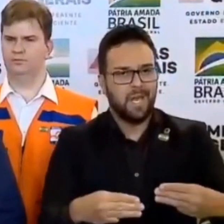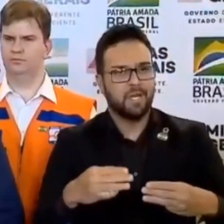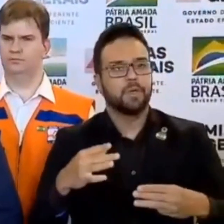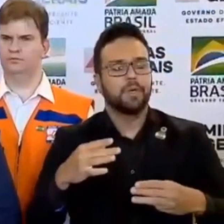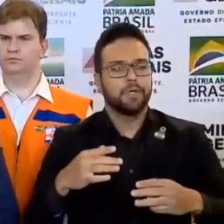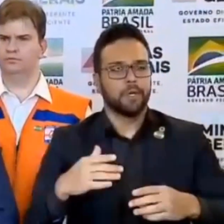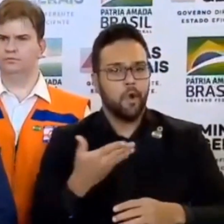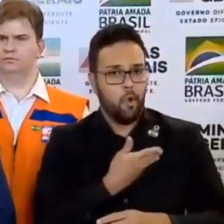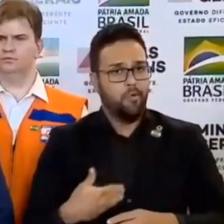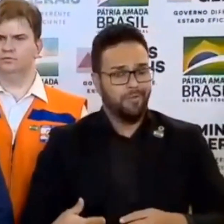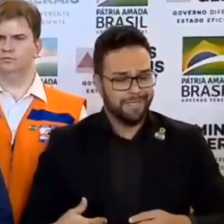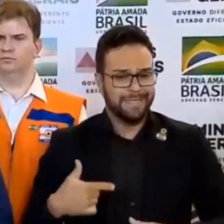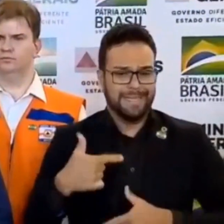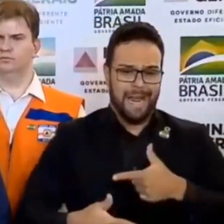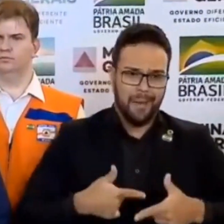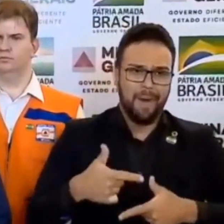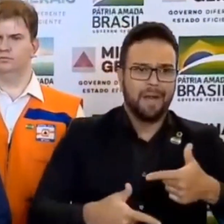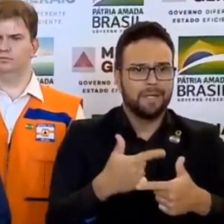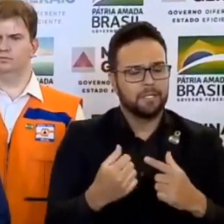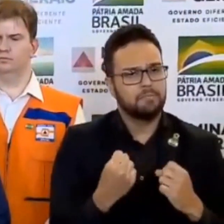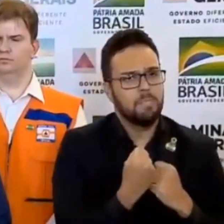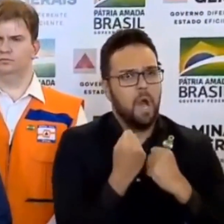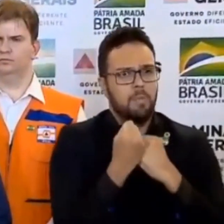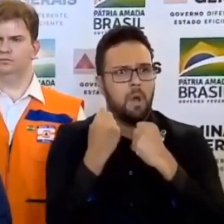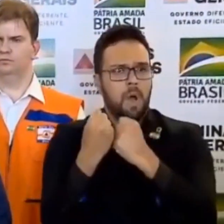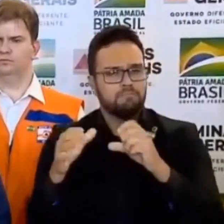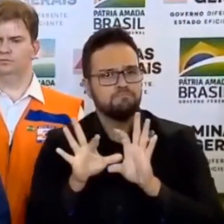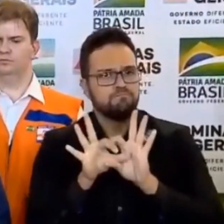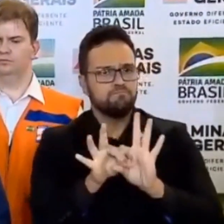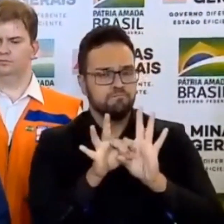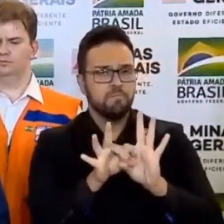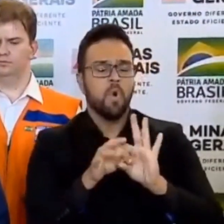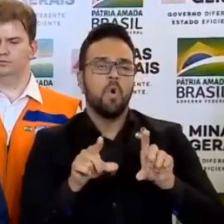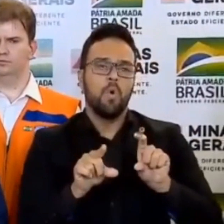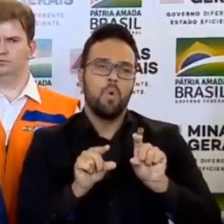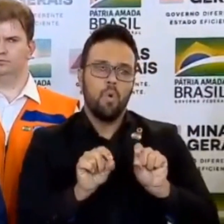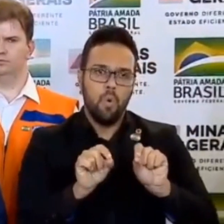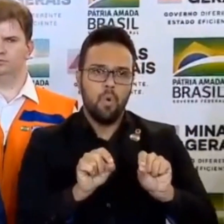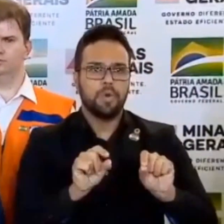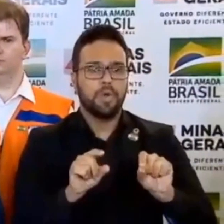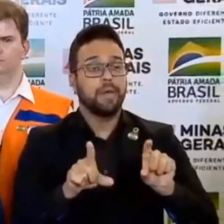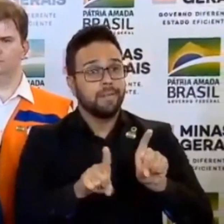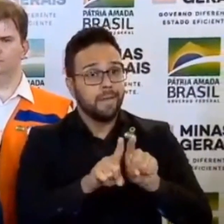trabalhando ombro a ombro para buscar, então, mitigar os